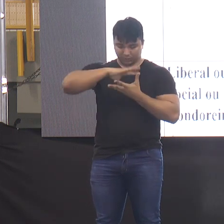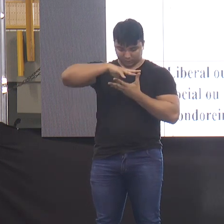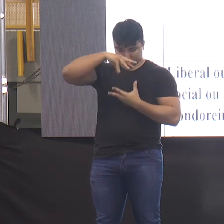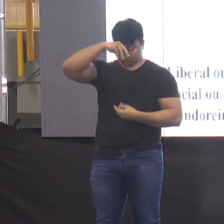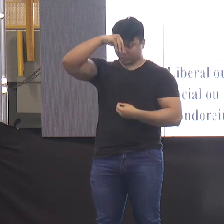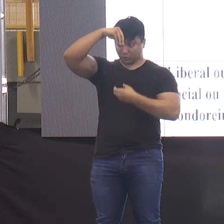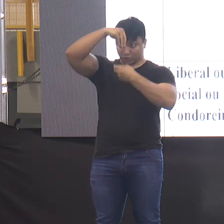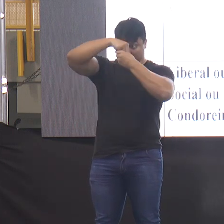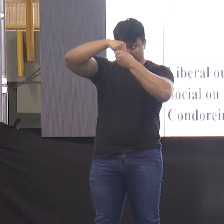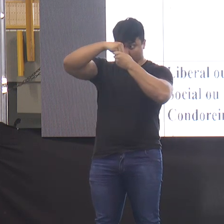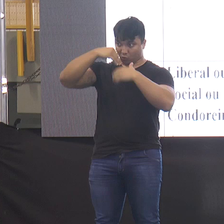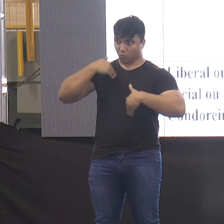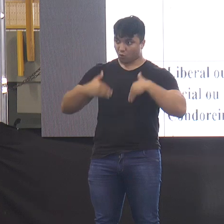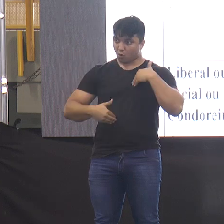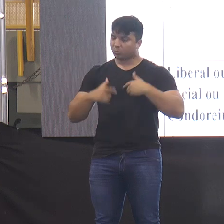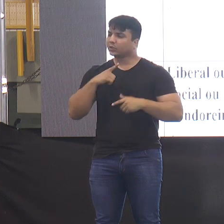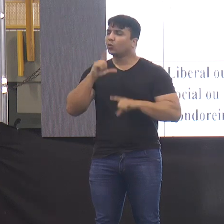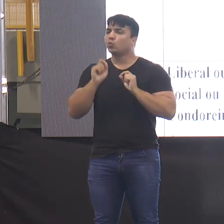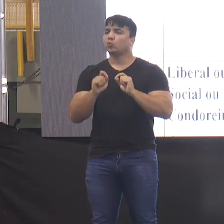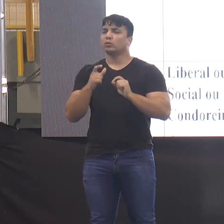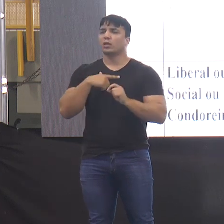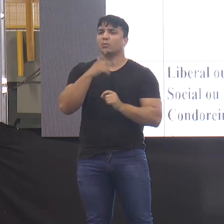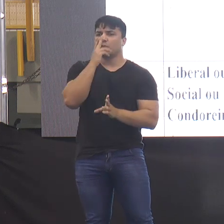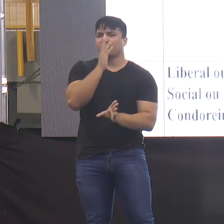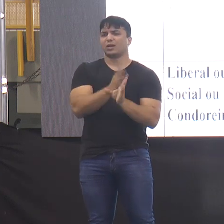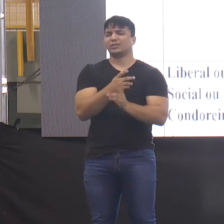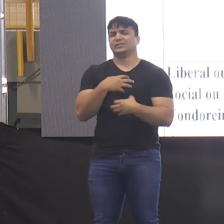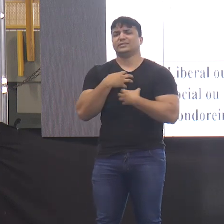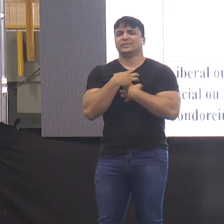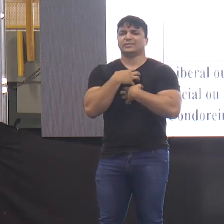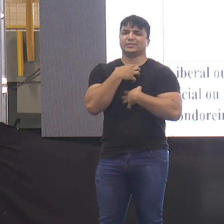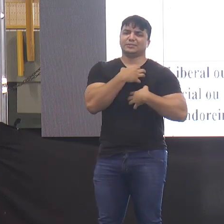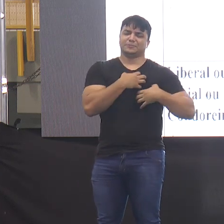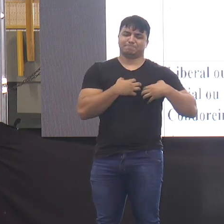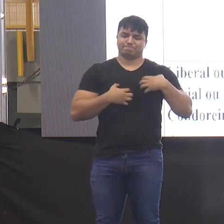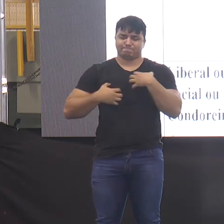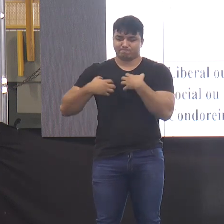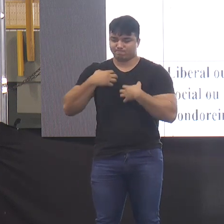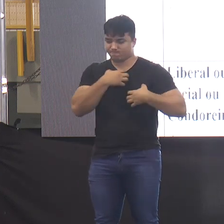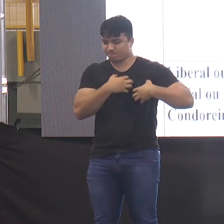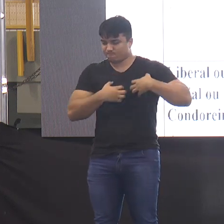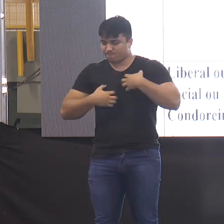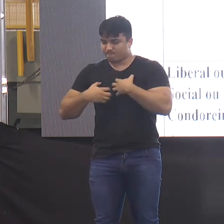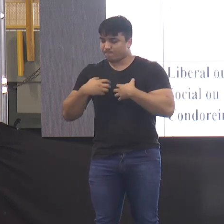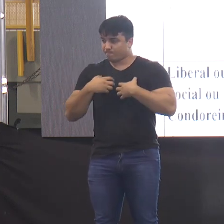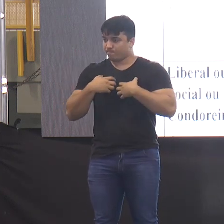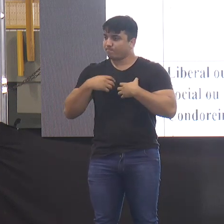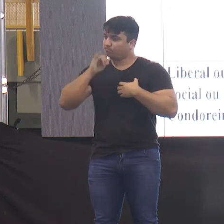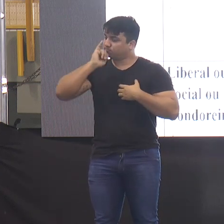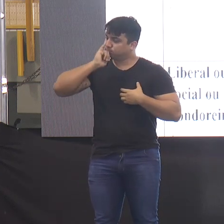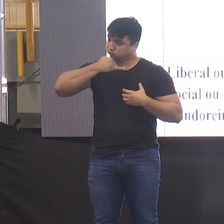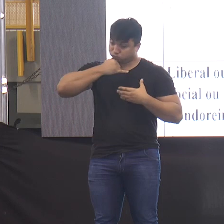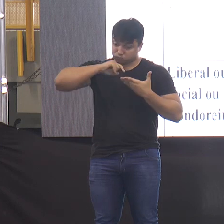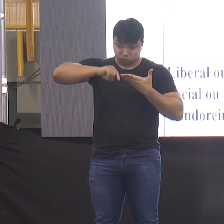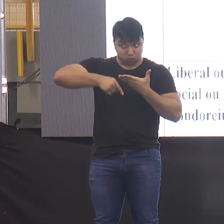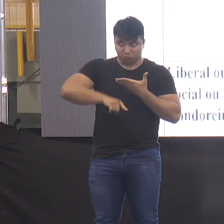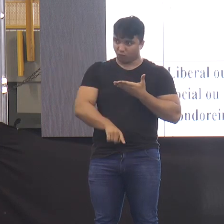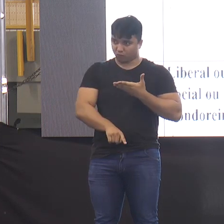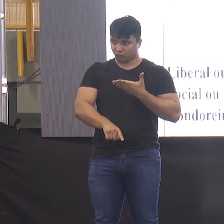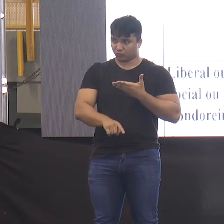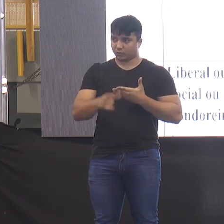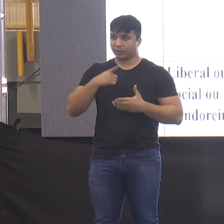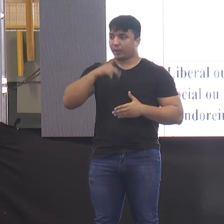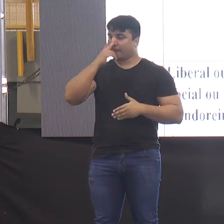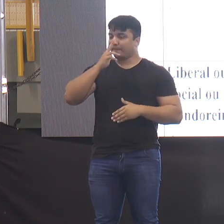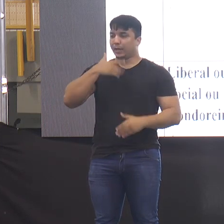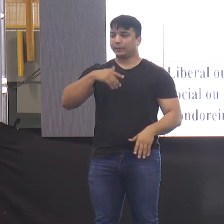espírito marcado pelo pessimismo, pela melancolia, pelo tédio